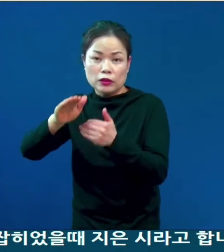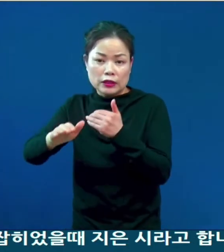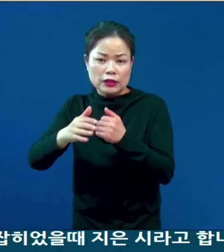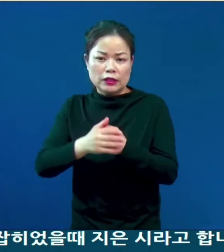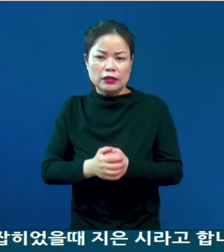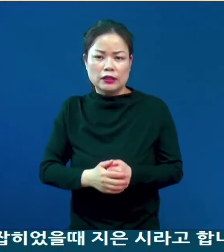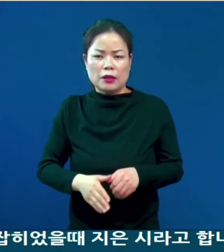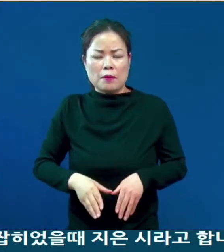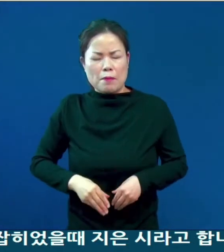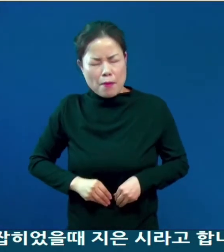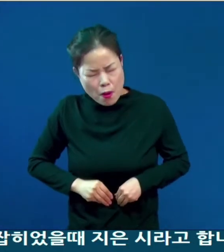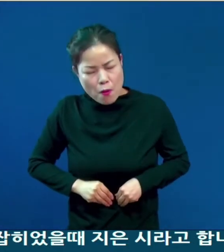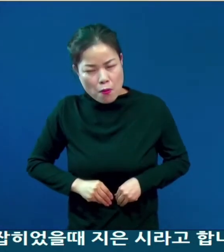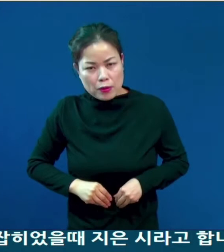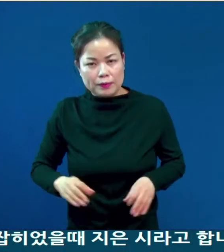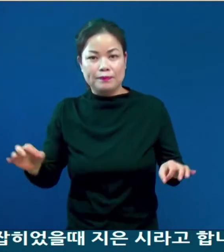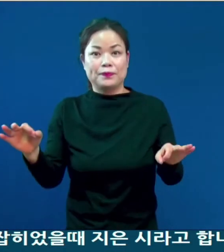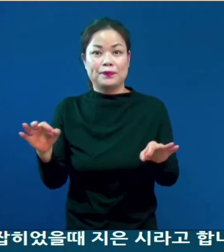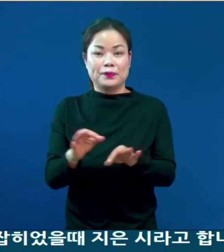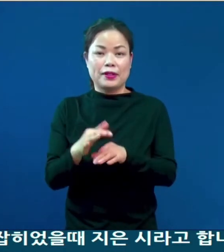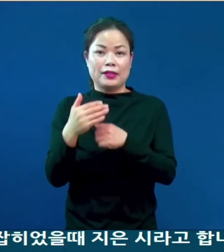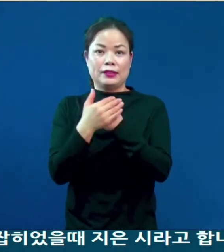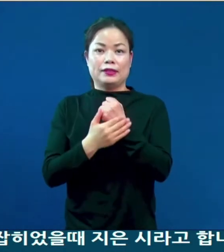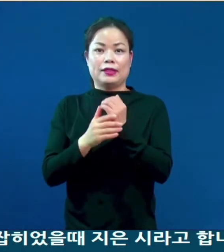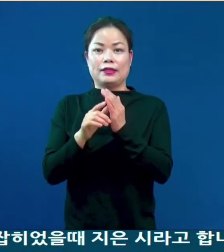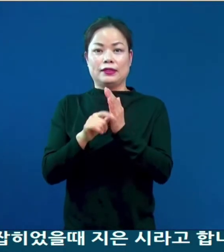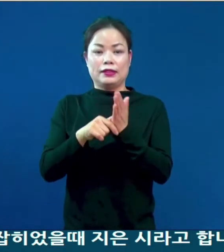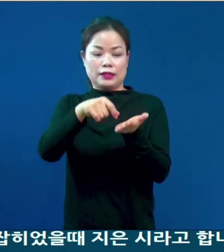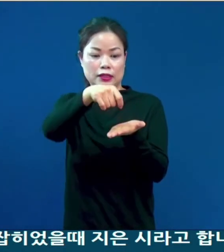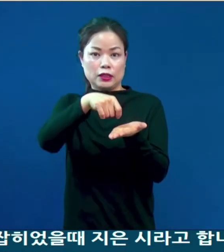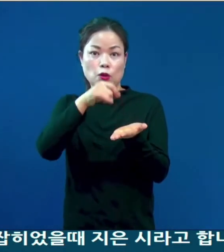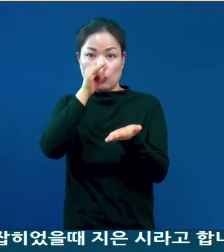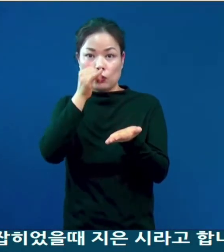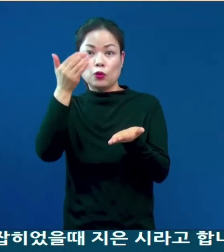시장을 가시게 해주었던 그 은혜의 시기를 기록하지만,